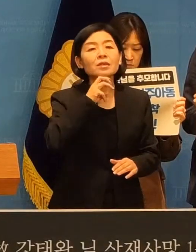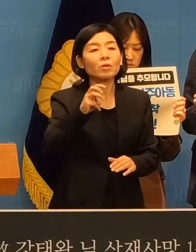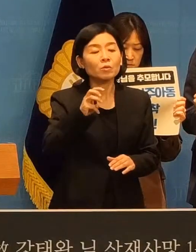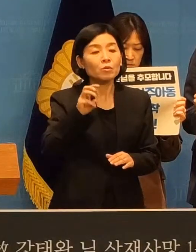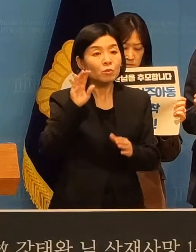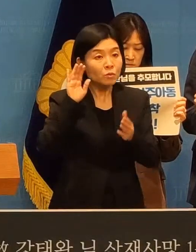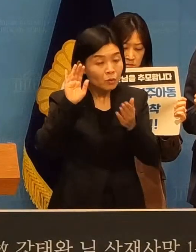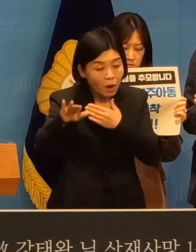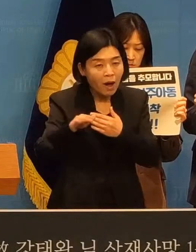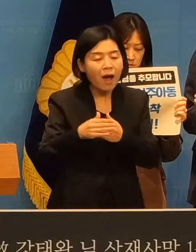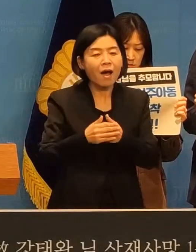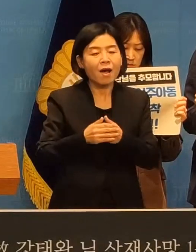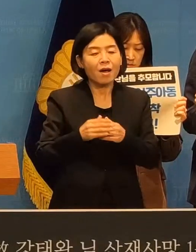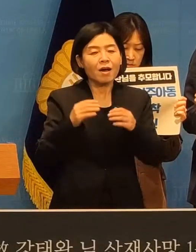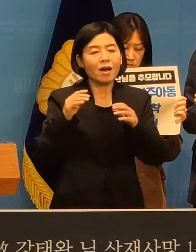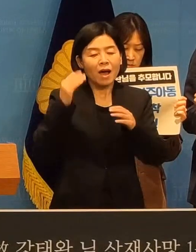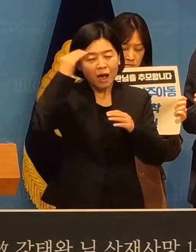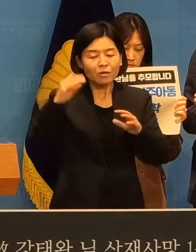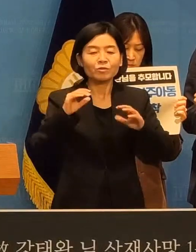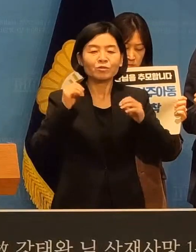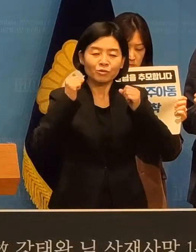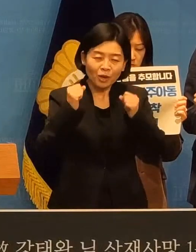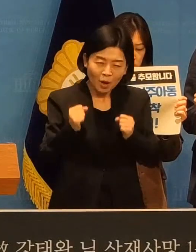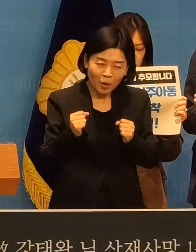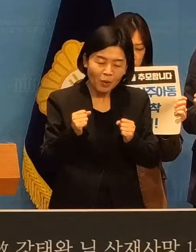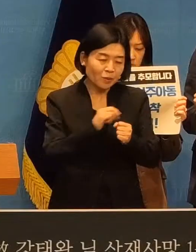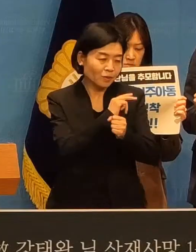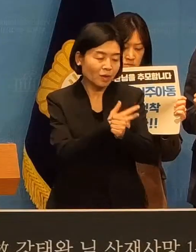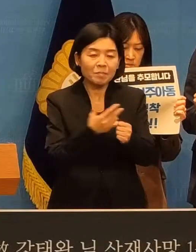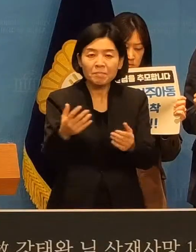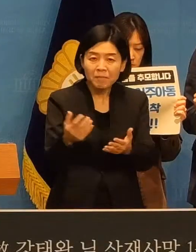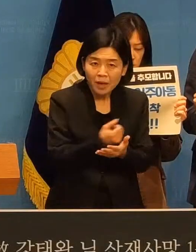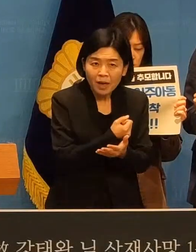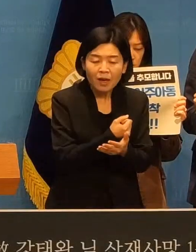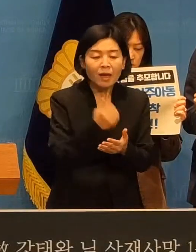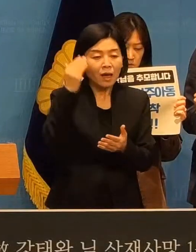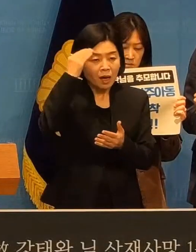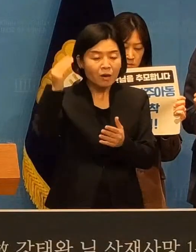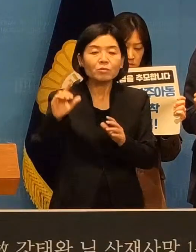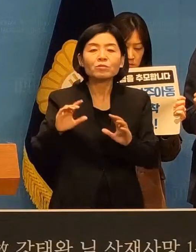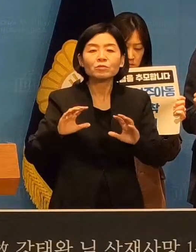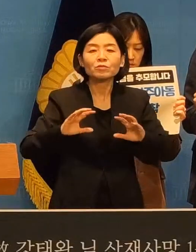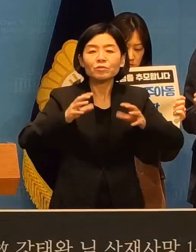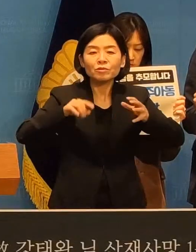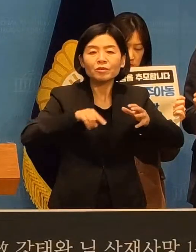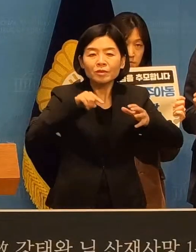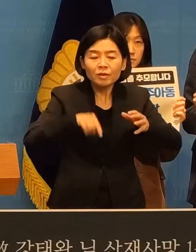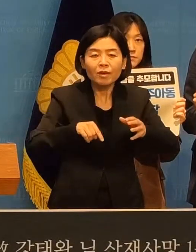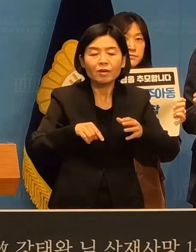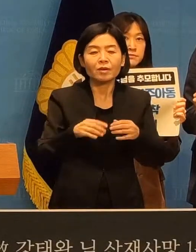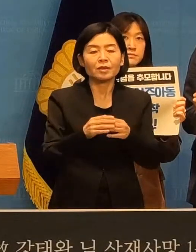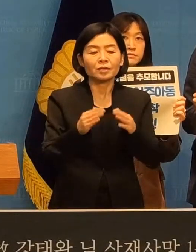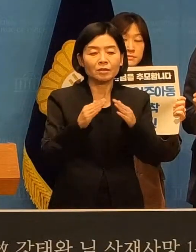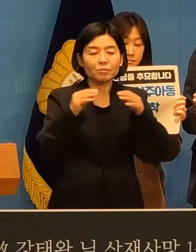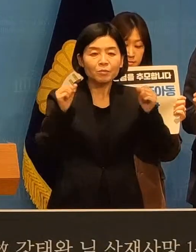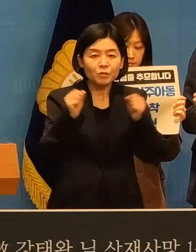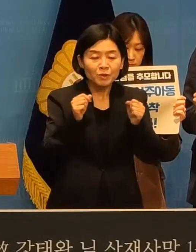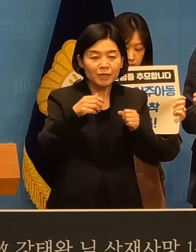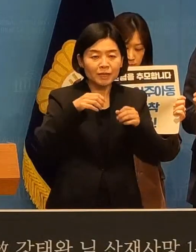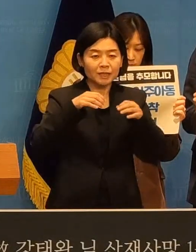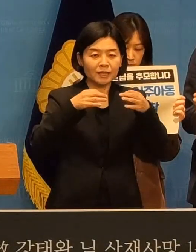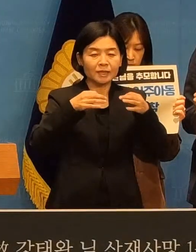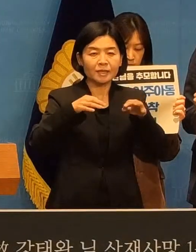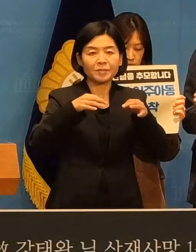얻었고 한국에서 영구적으로 정착할 수 있도록 연고가 없던 전북 김제의 특장차